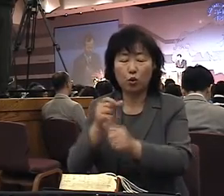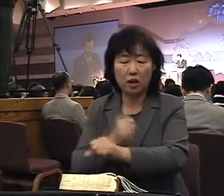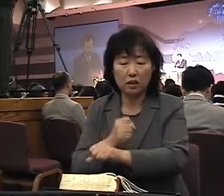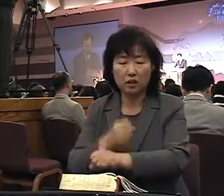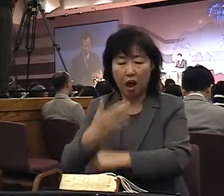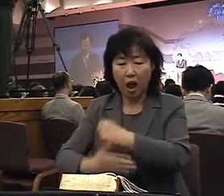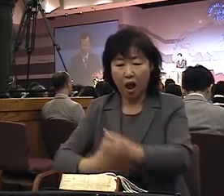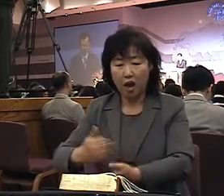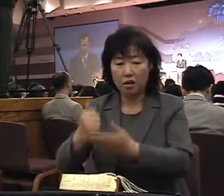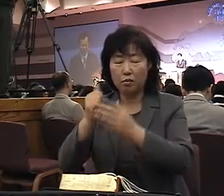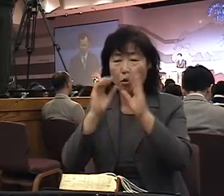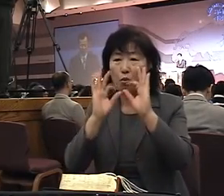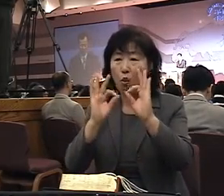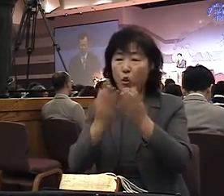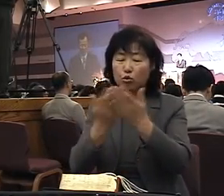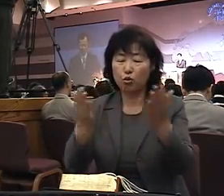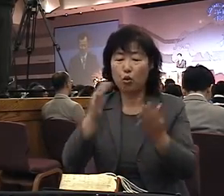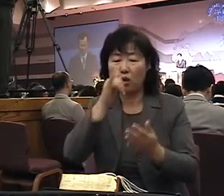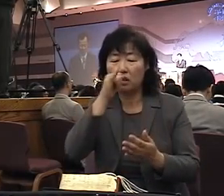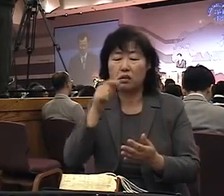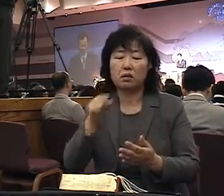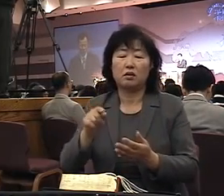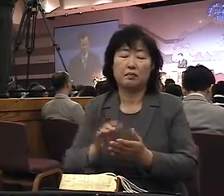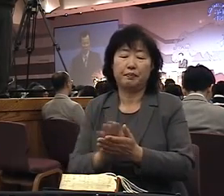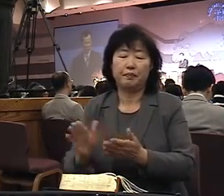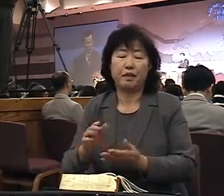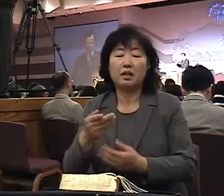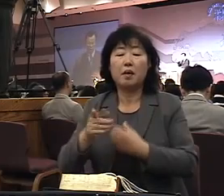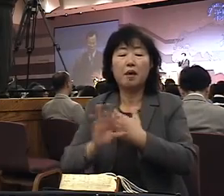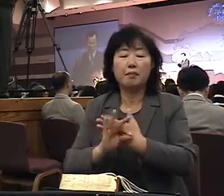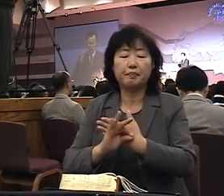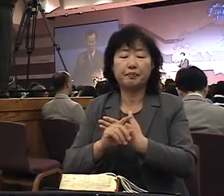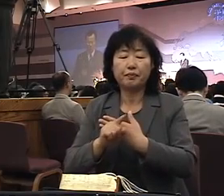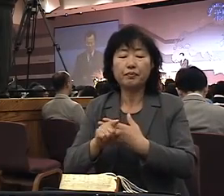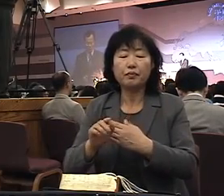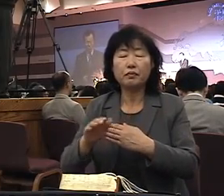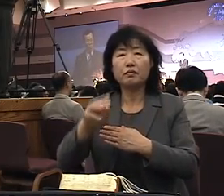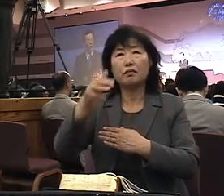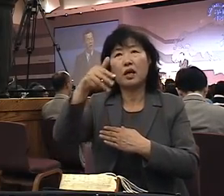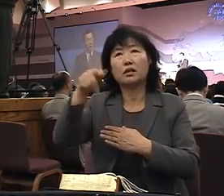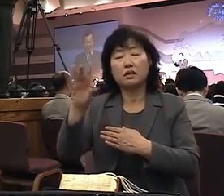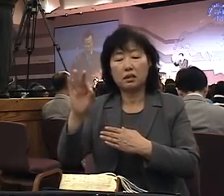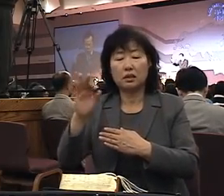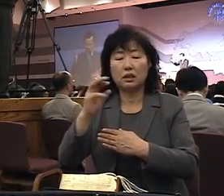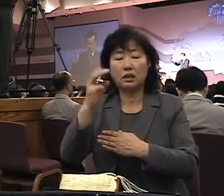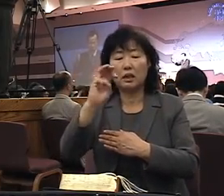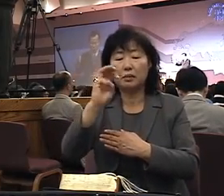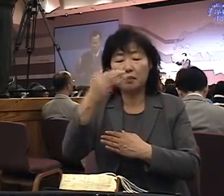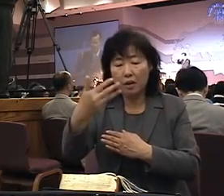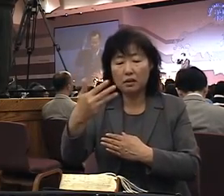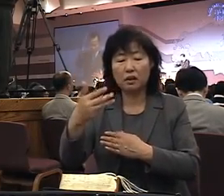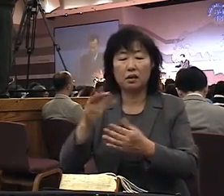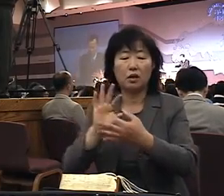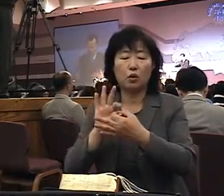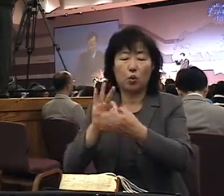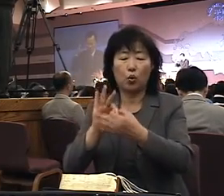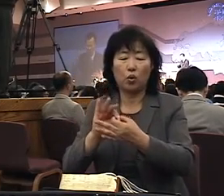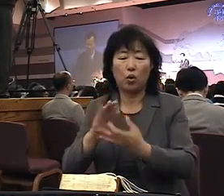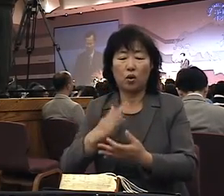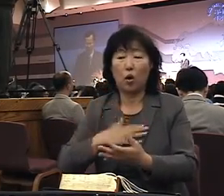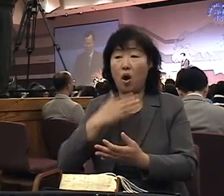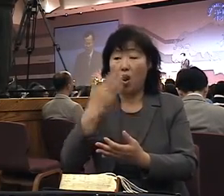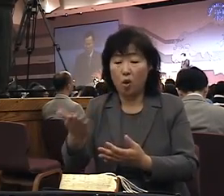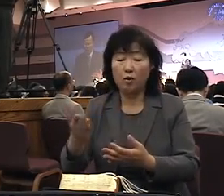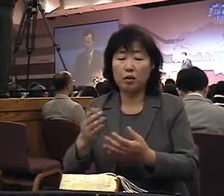하나님을 여기서 보여주시고 있는 거예요. 그렇다면 오늘 이 창세기 38장을 통해 저와 여러분들이